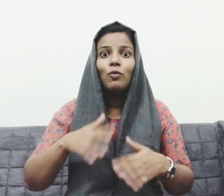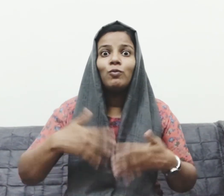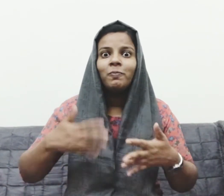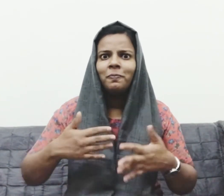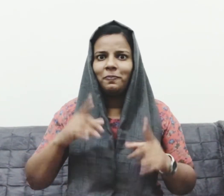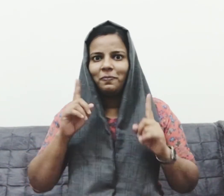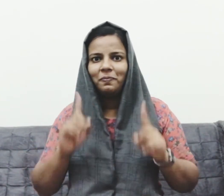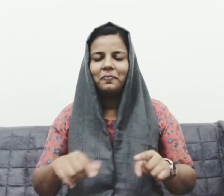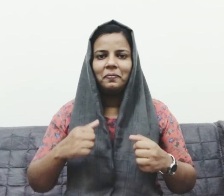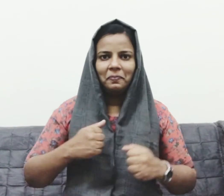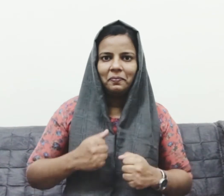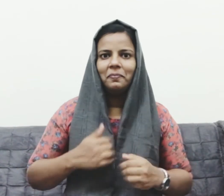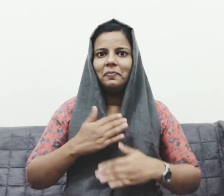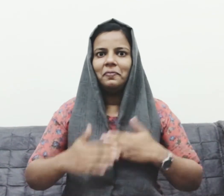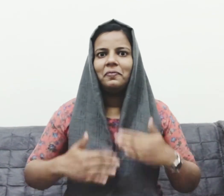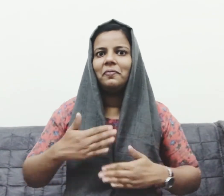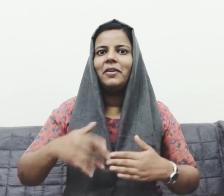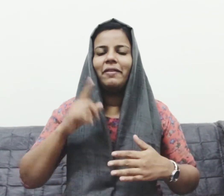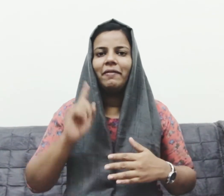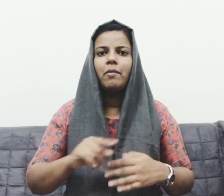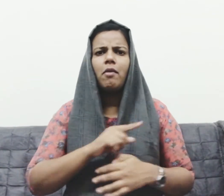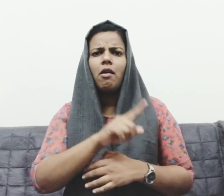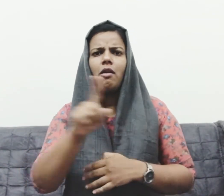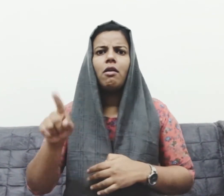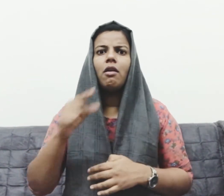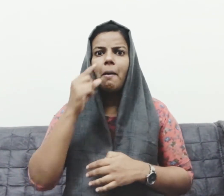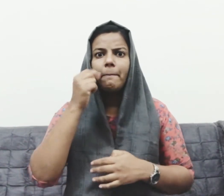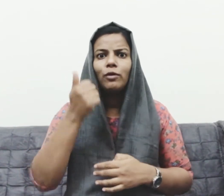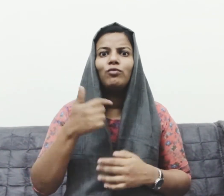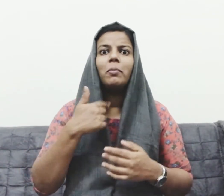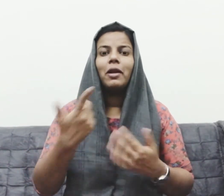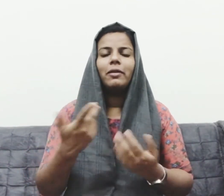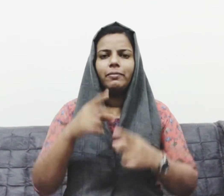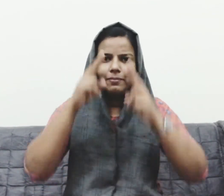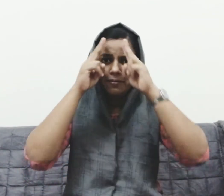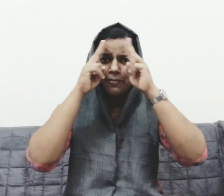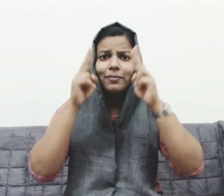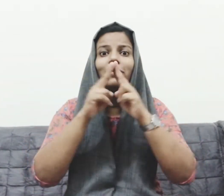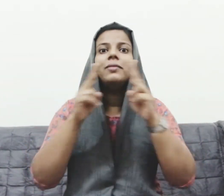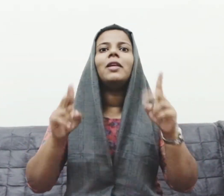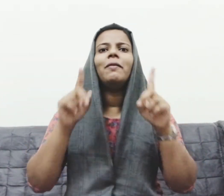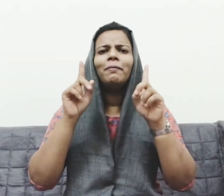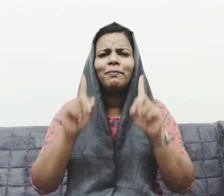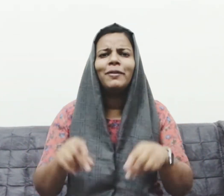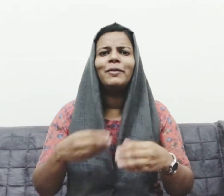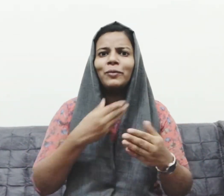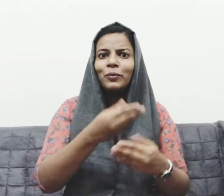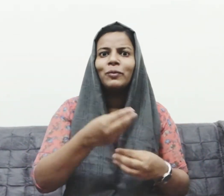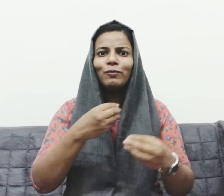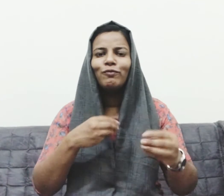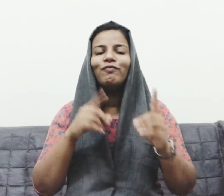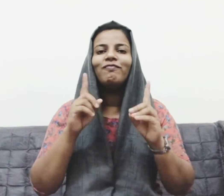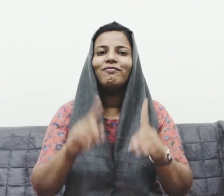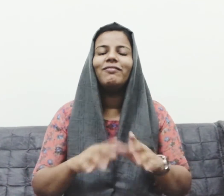ഉത്സാഹിക്കണം. ഏതിനു വേണ്ടി? സകലരോടും എങ്ങനെ ആയിരിക്കാൻ? സമാധാനത്തിലായിരിക്കാൻ നമ്മൾ ഉത്സാഹിക്കണം. നമ്മുടെ അത്